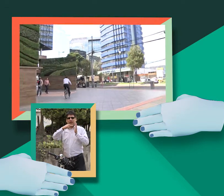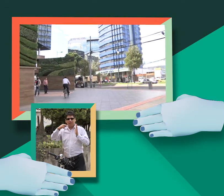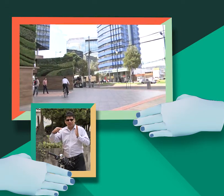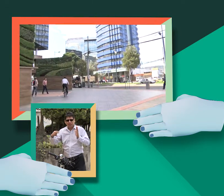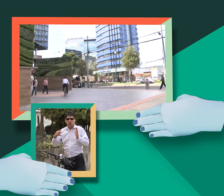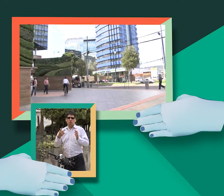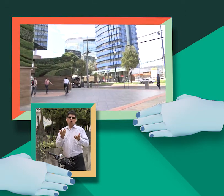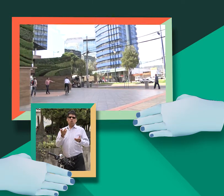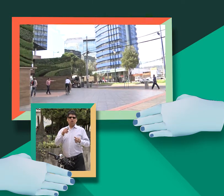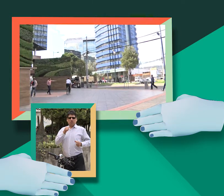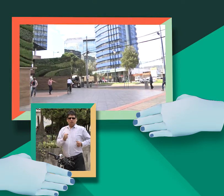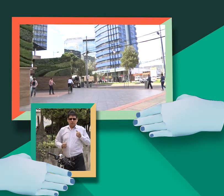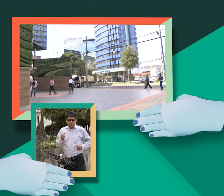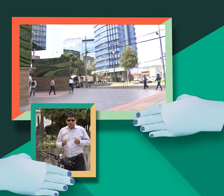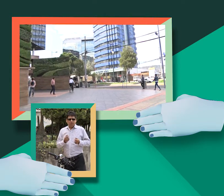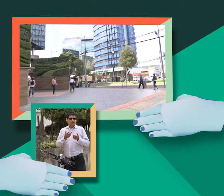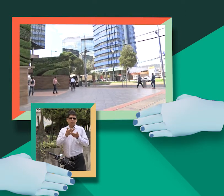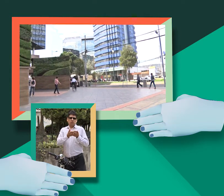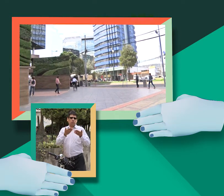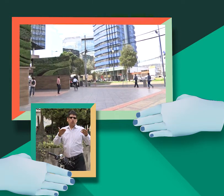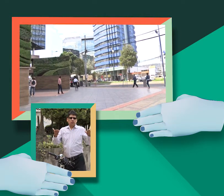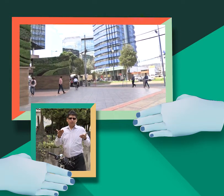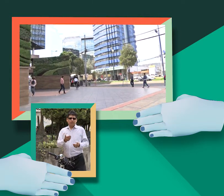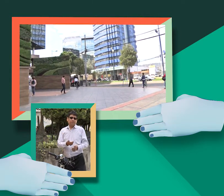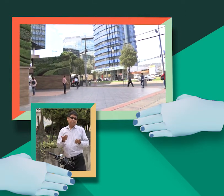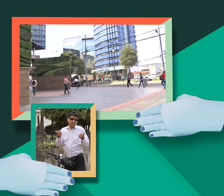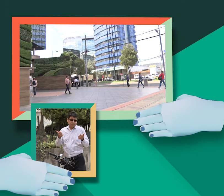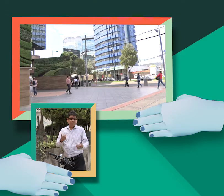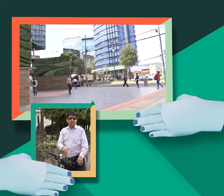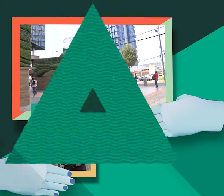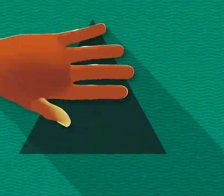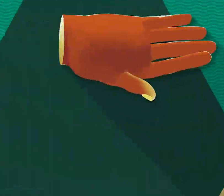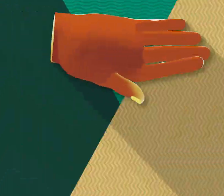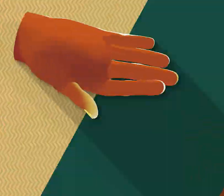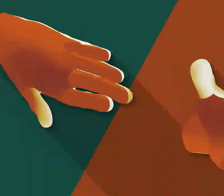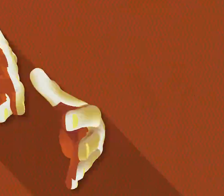así como de los ingresos estoy siempre al pendiente de nuestra federación